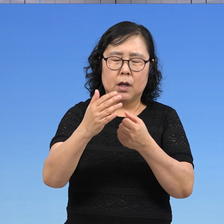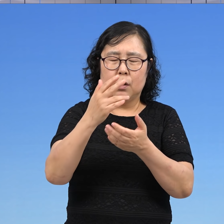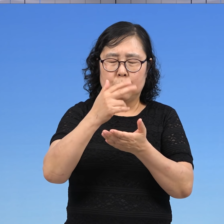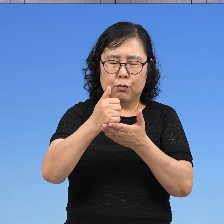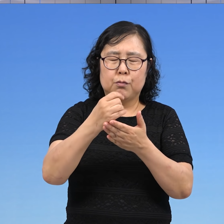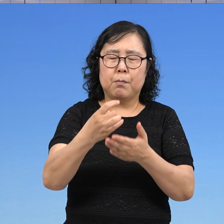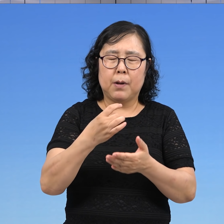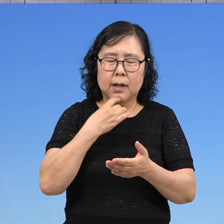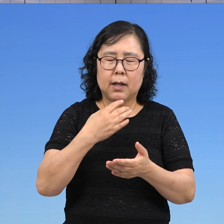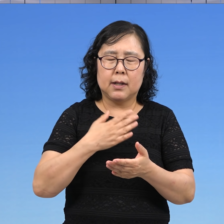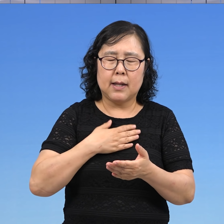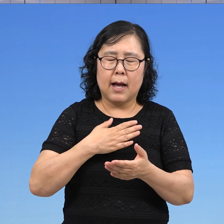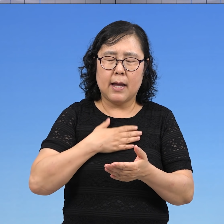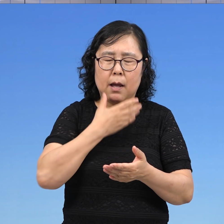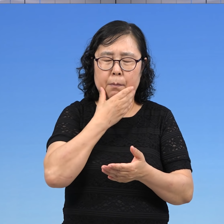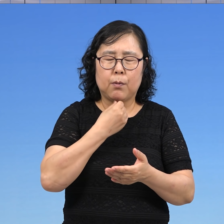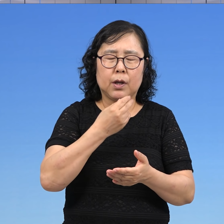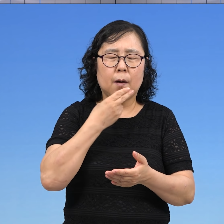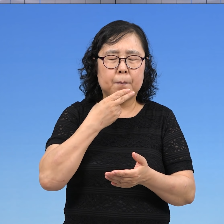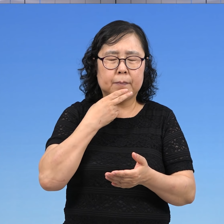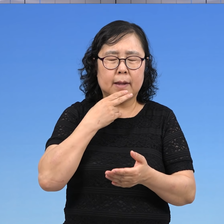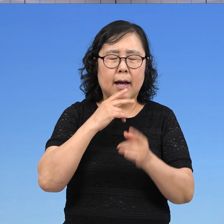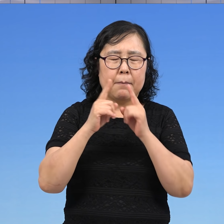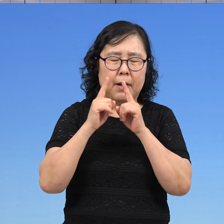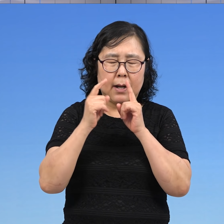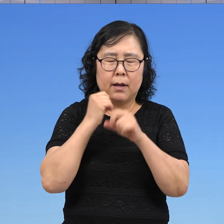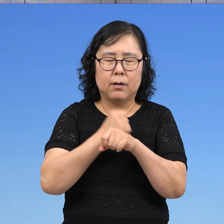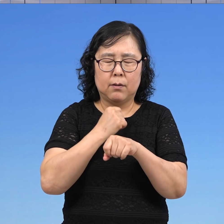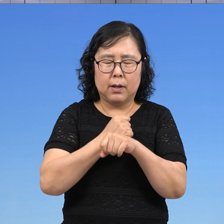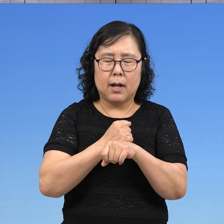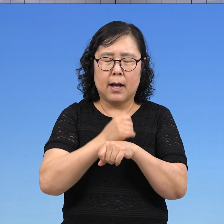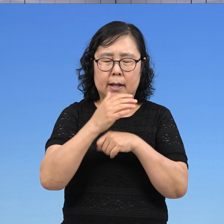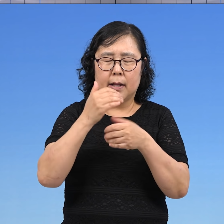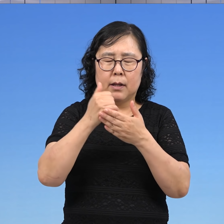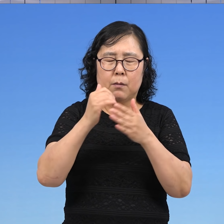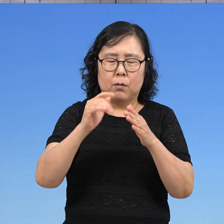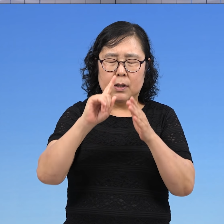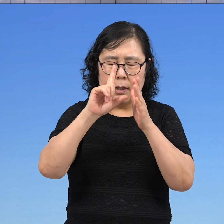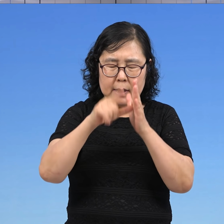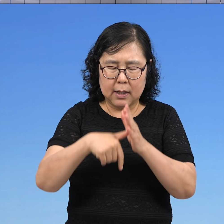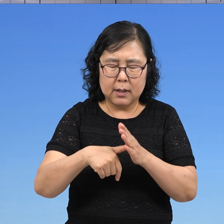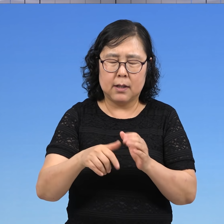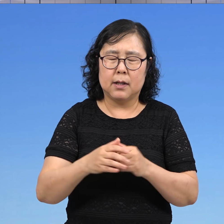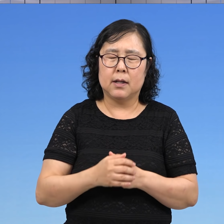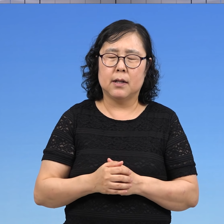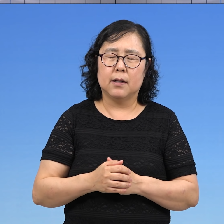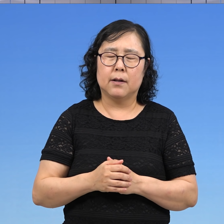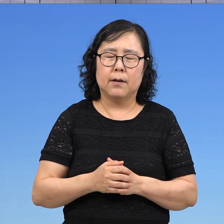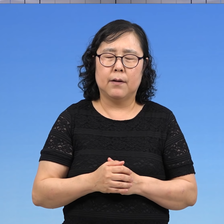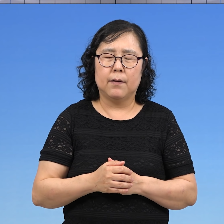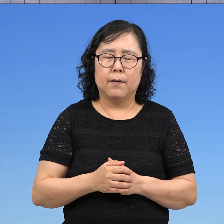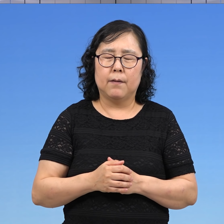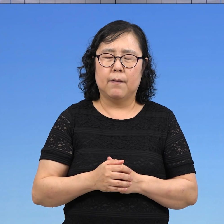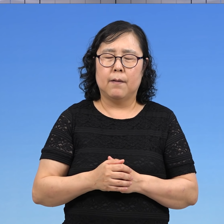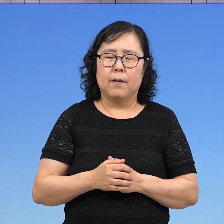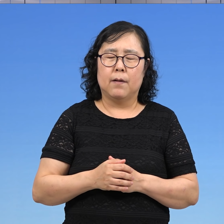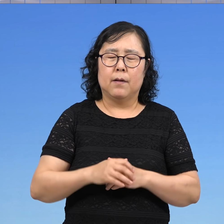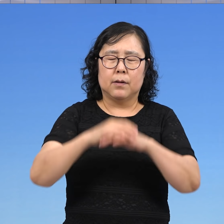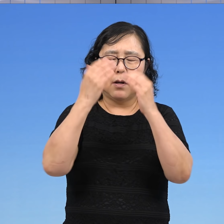시온이 추후 밖에는 나의 복이 없다 하였나이다 하나님 오는 이 시대는